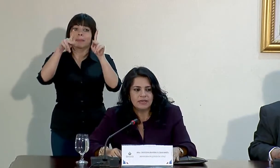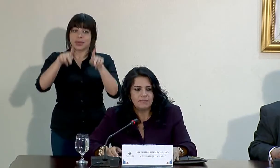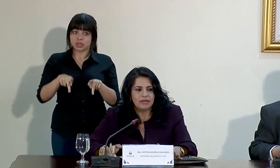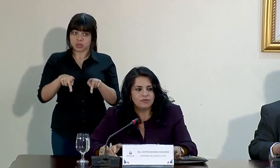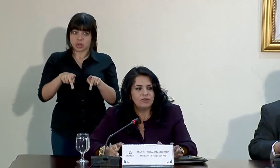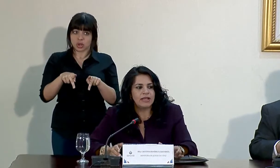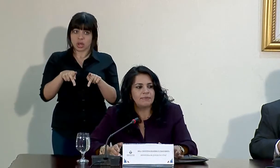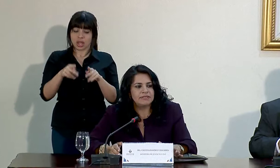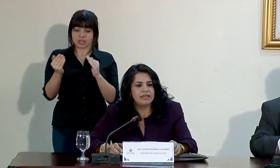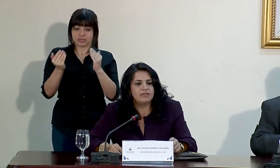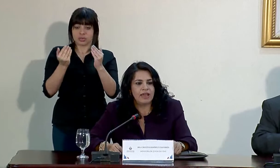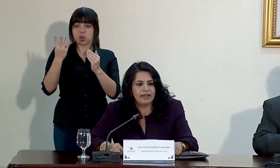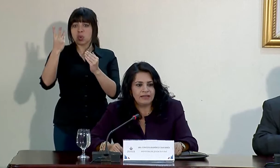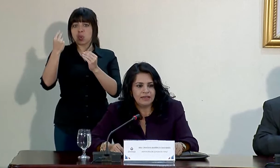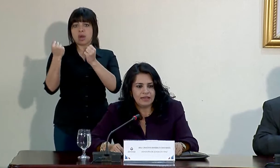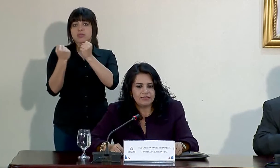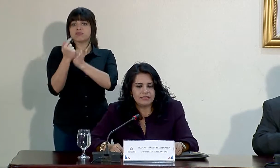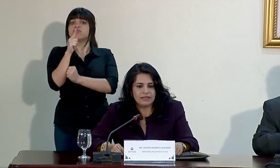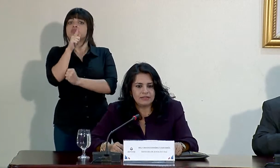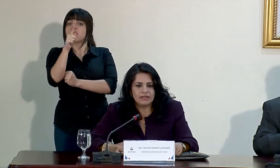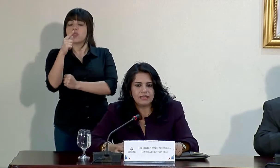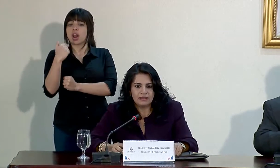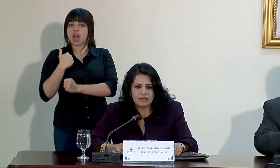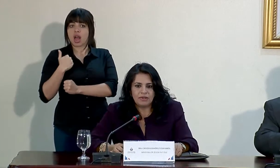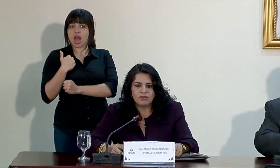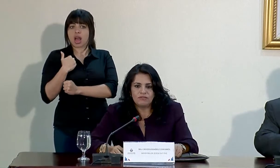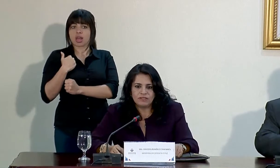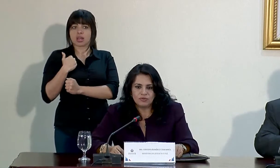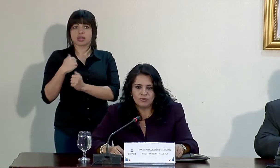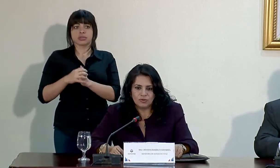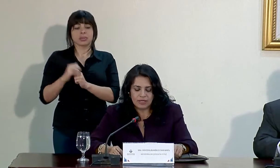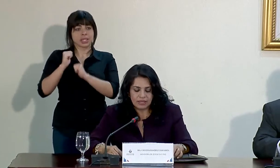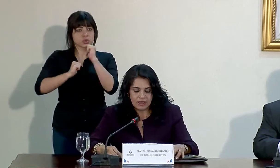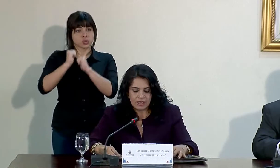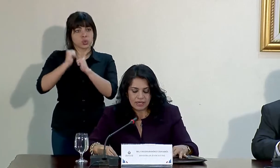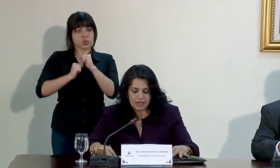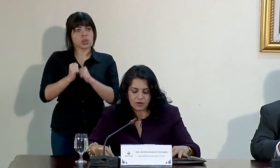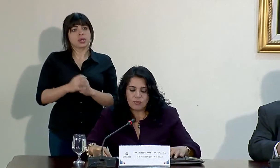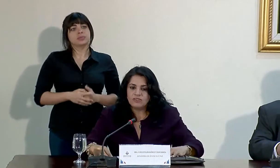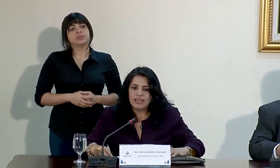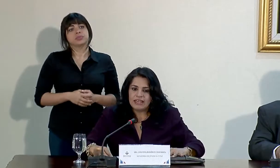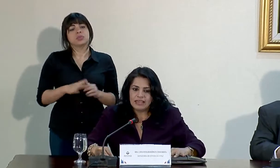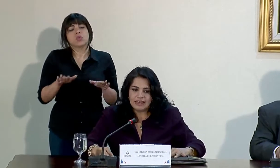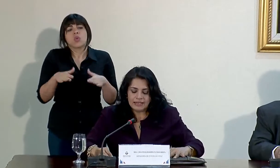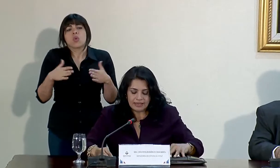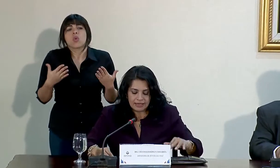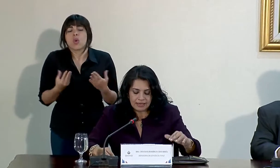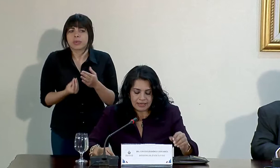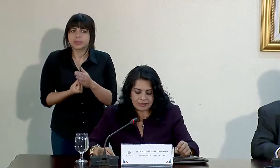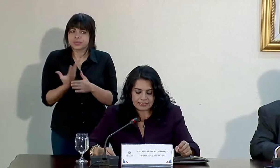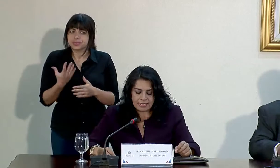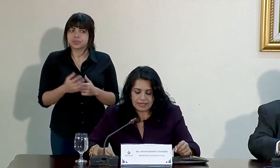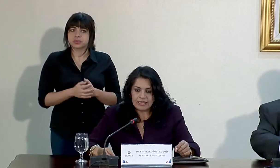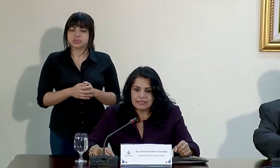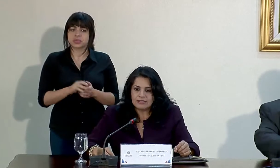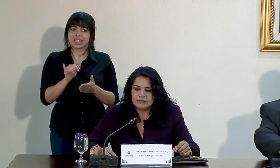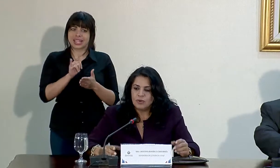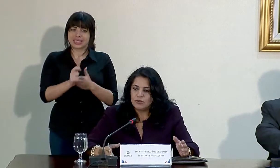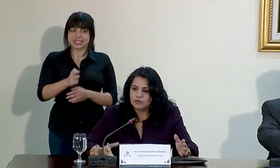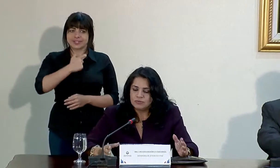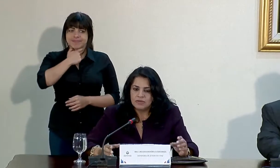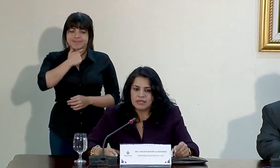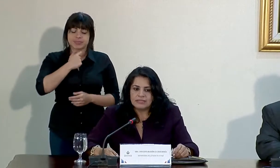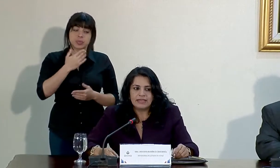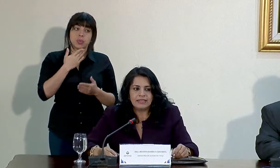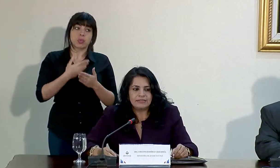personas versus la capacidad real existente en términos de infraestructura. ¿Cómo se genera esta crisis?